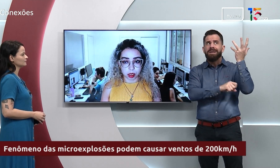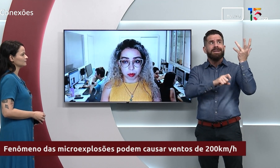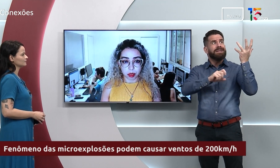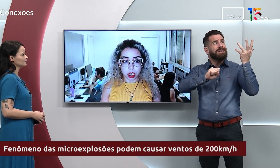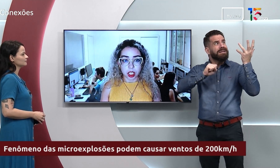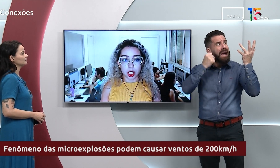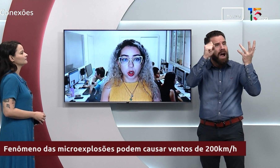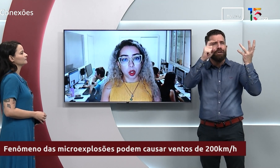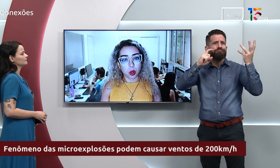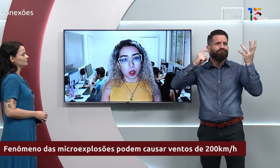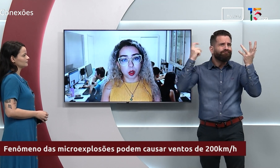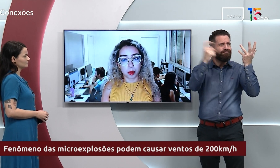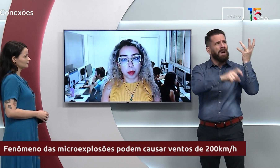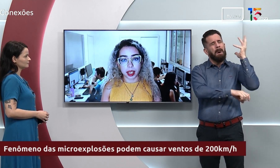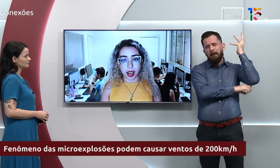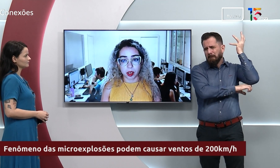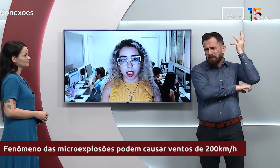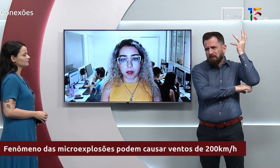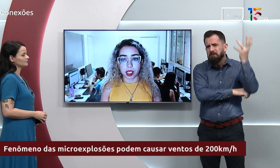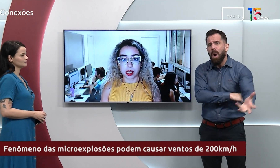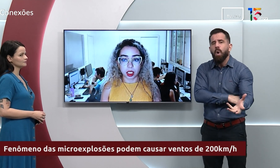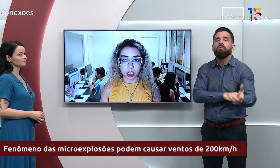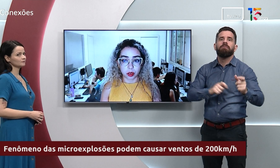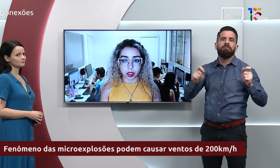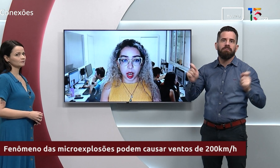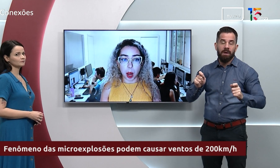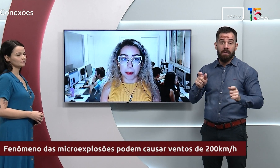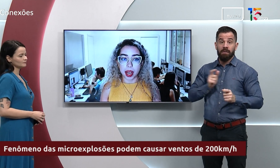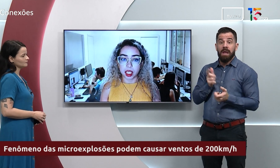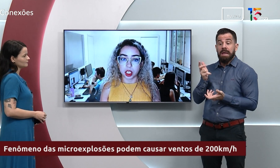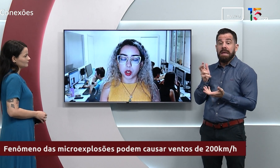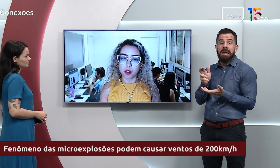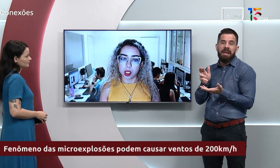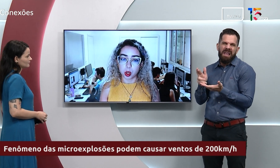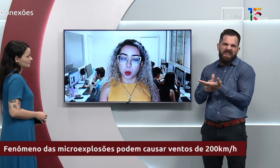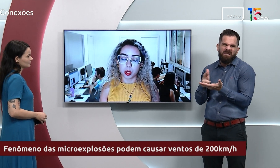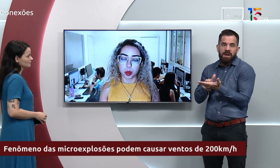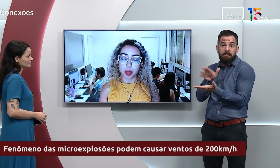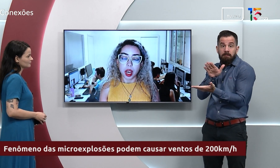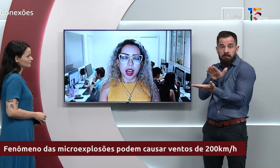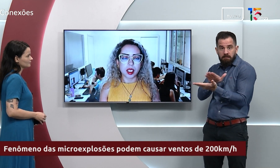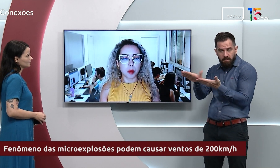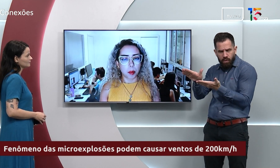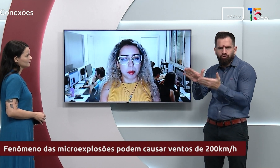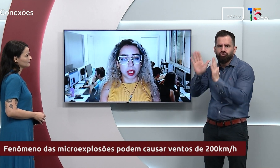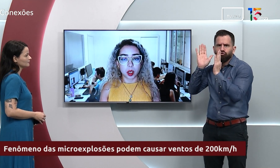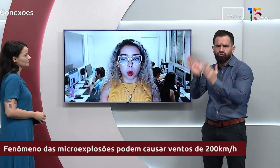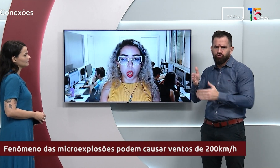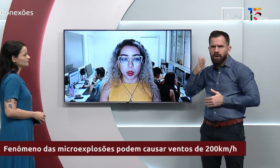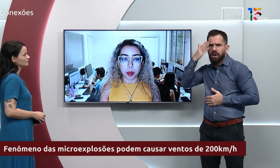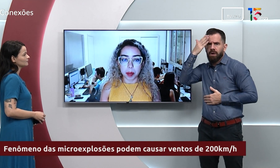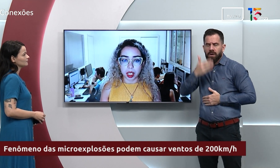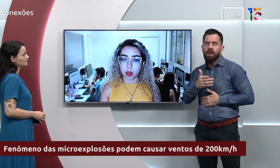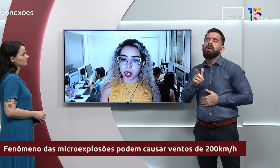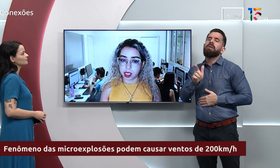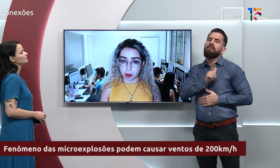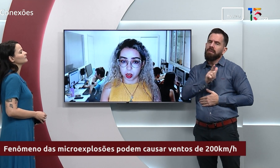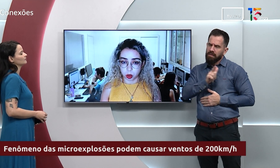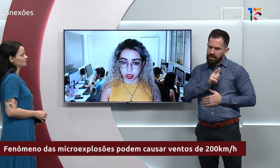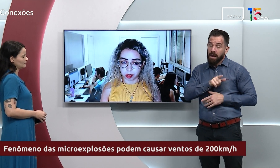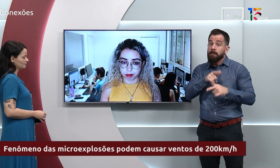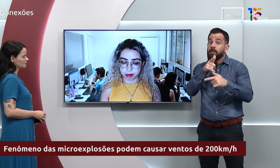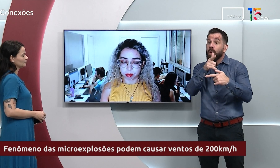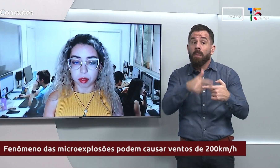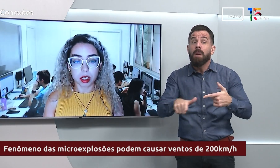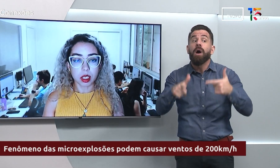estruturas. De acordo com um estudo publicado na revista científica American Geophysical Union, esse é um problema que tem ocorrido também na floresta